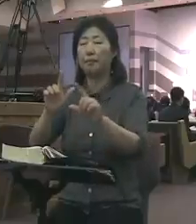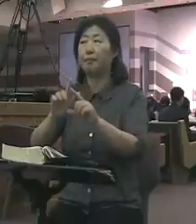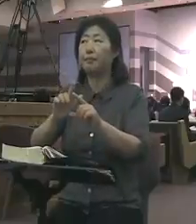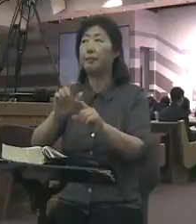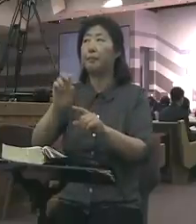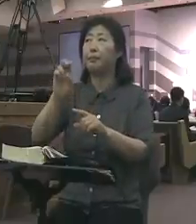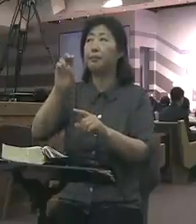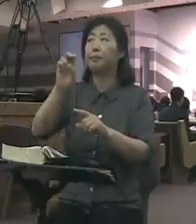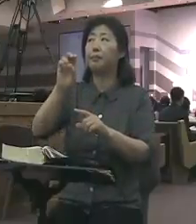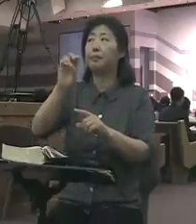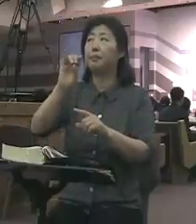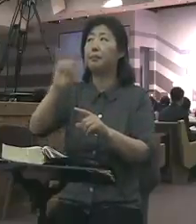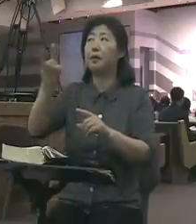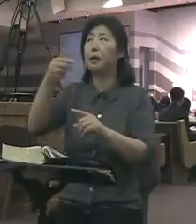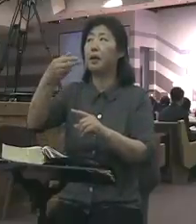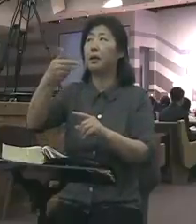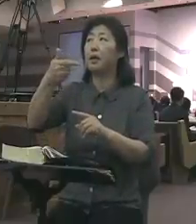쓰신 그 찬송가입니다.